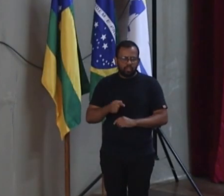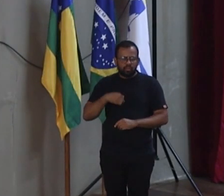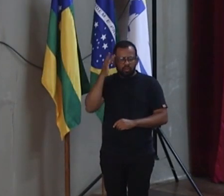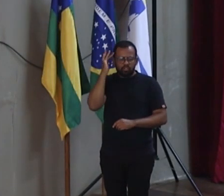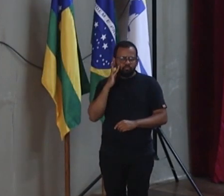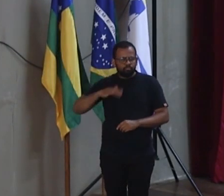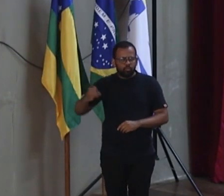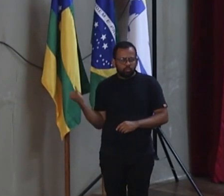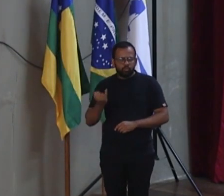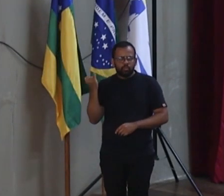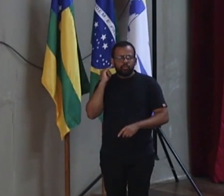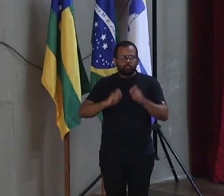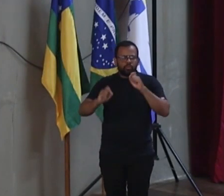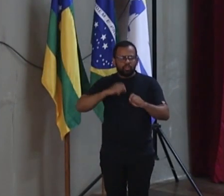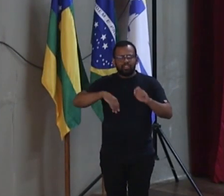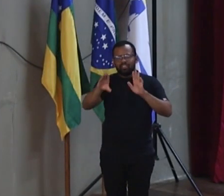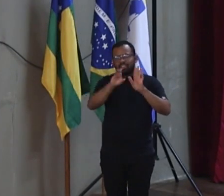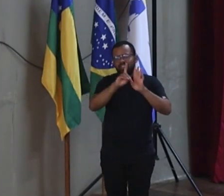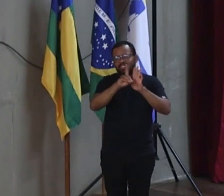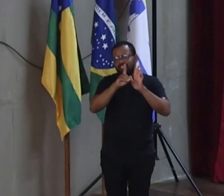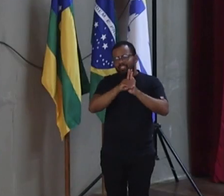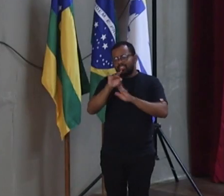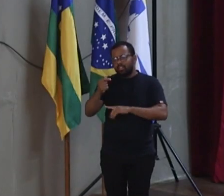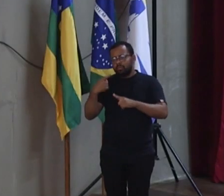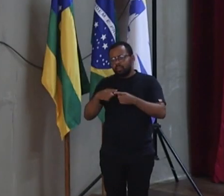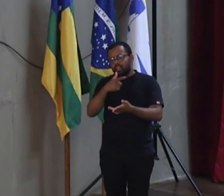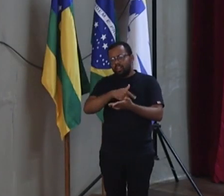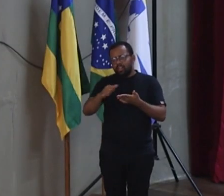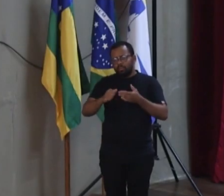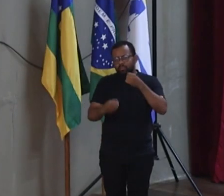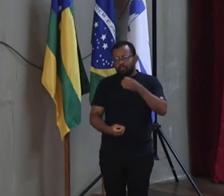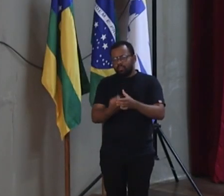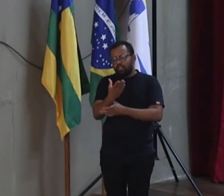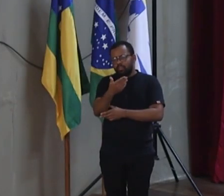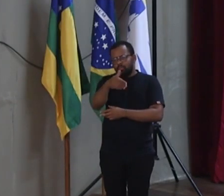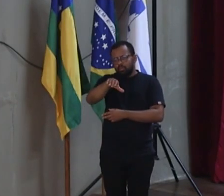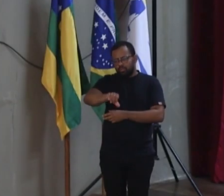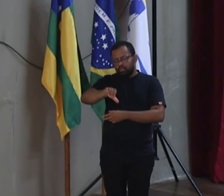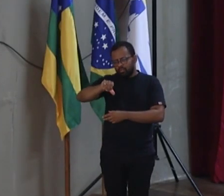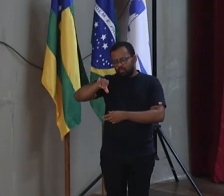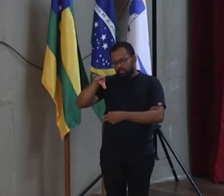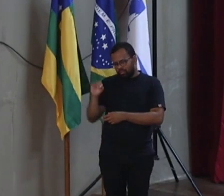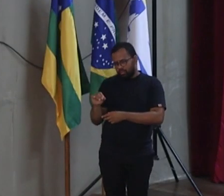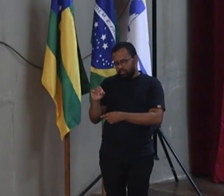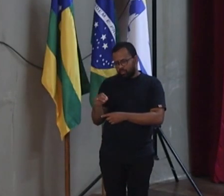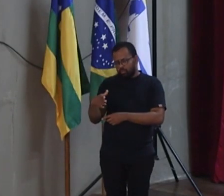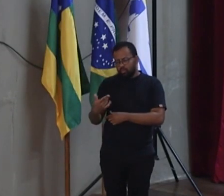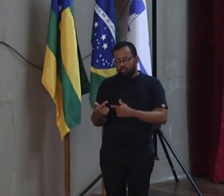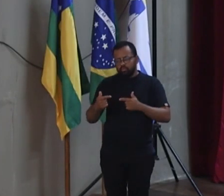Eu acho importante trazer essas datas porque a ALAB foi criada em 1990,